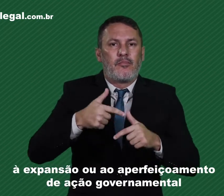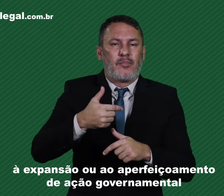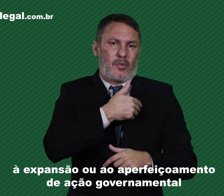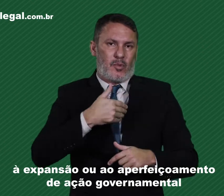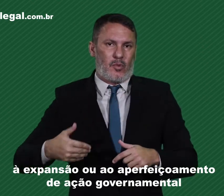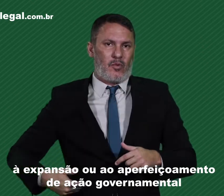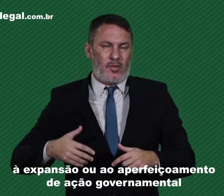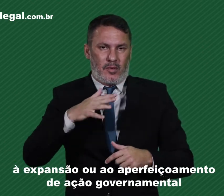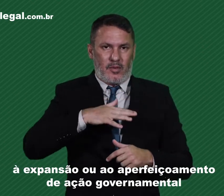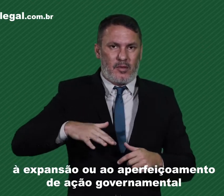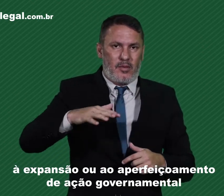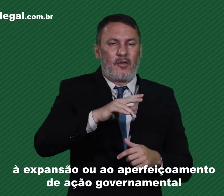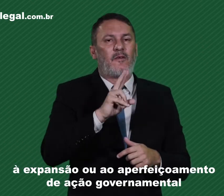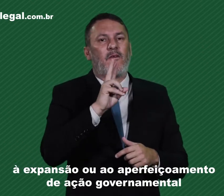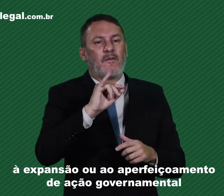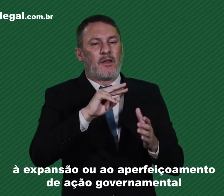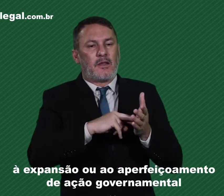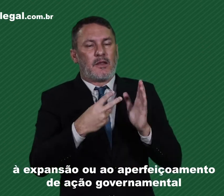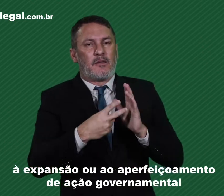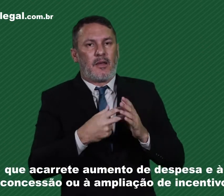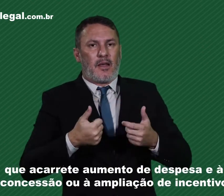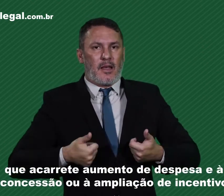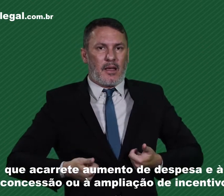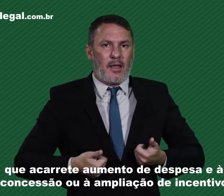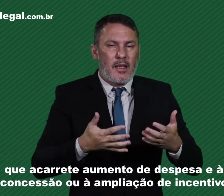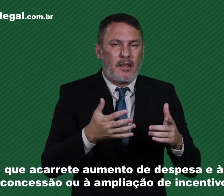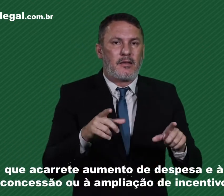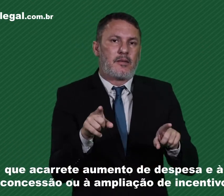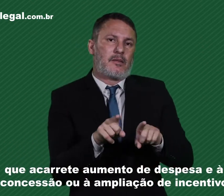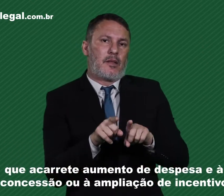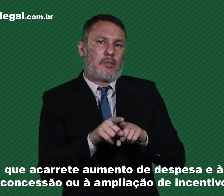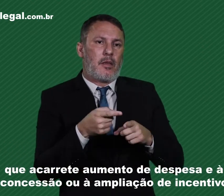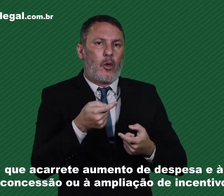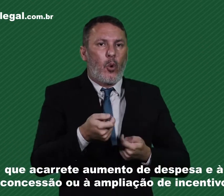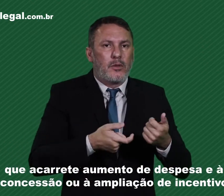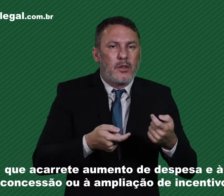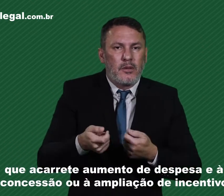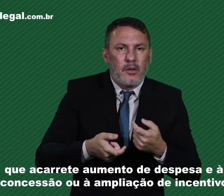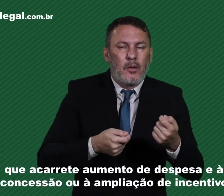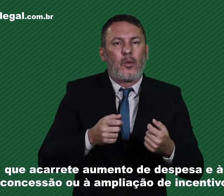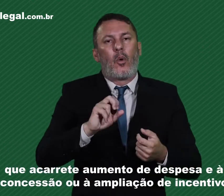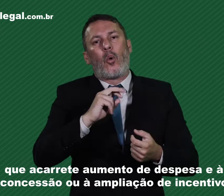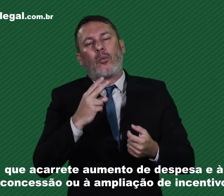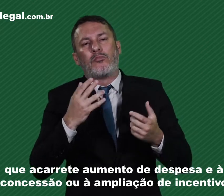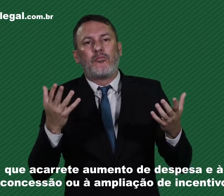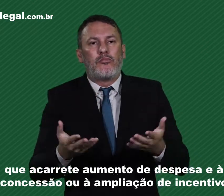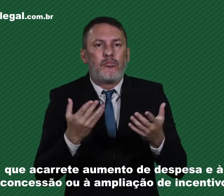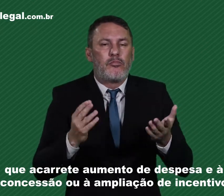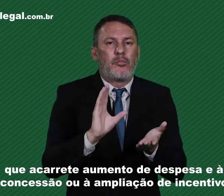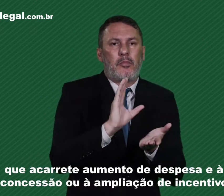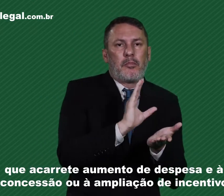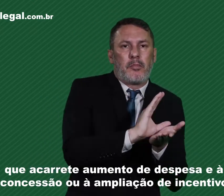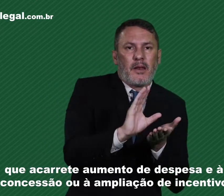aperfeiçoamento de ação governamental que acarrete aumento de despesa e a concessão ou ampliação